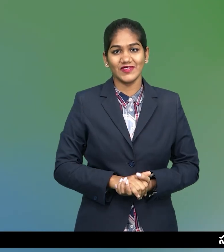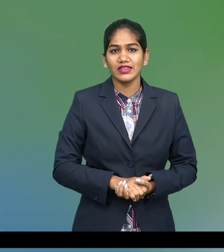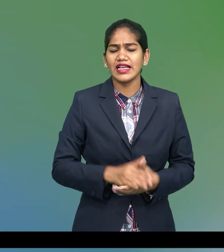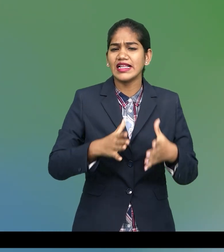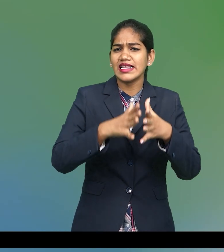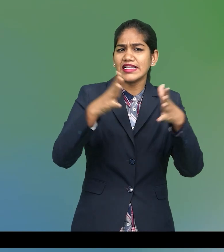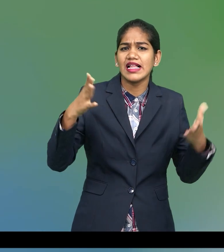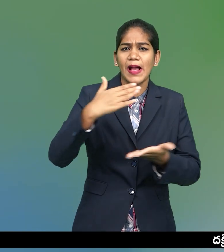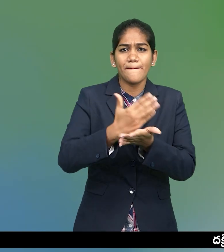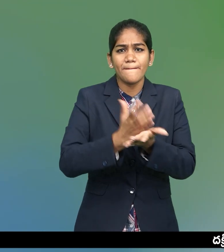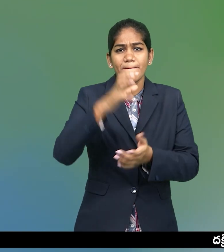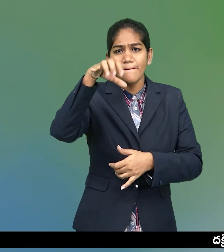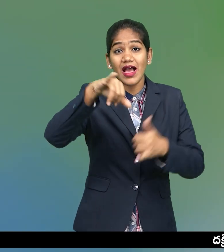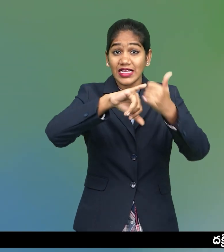పెద్ద భాగం దక్షిణ భారతదేశం.